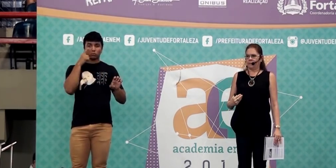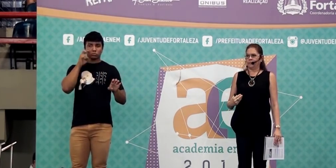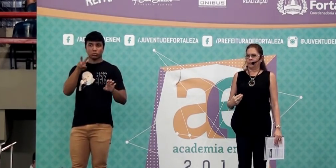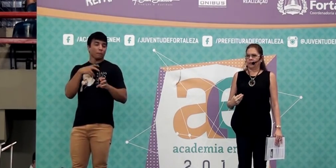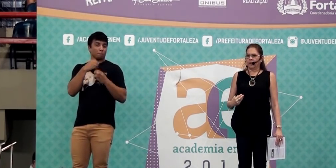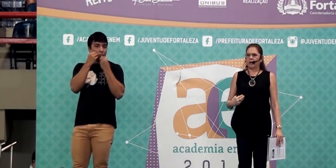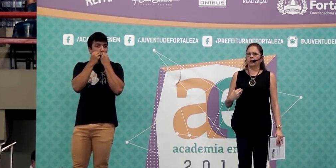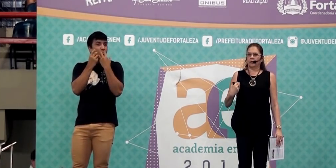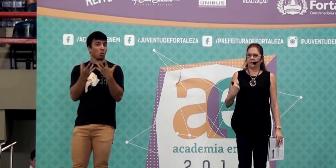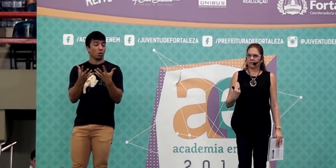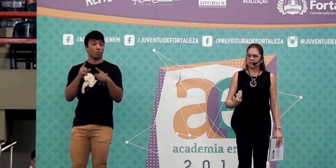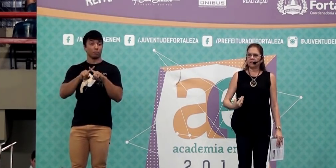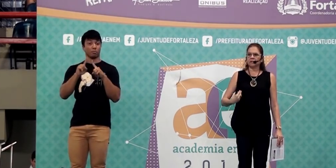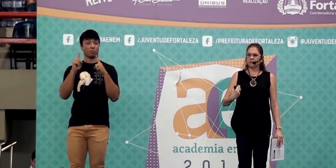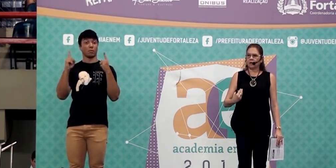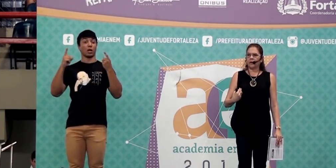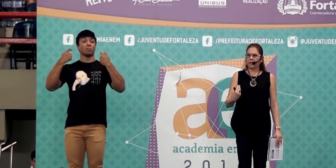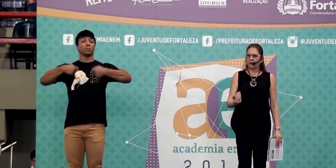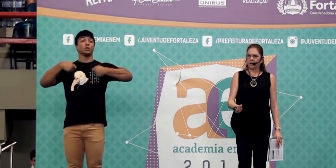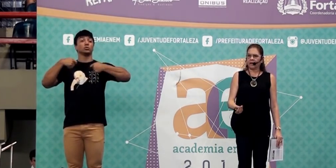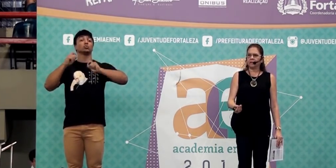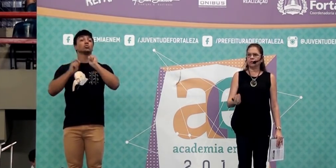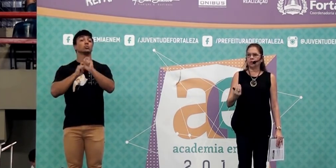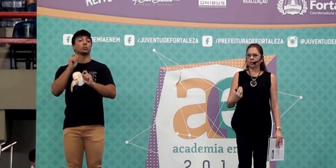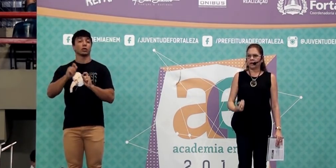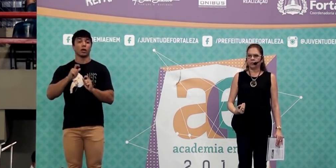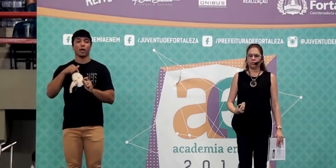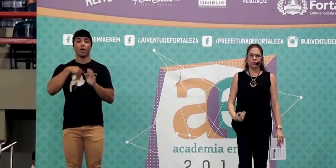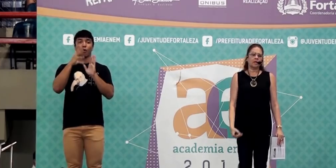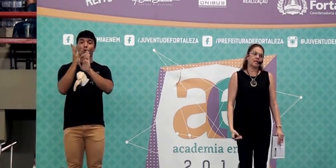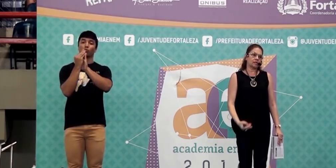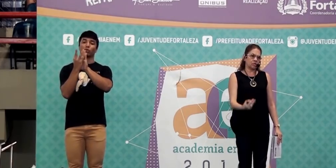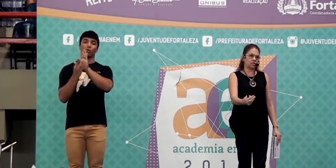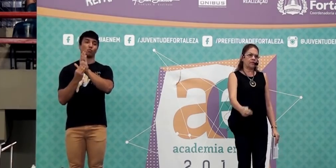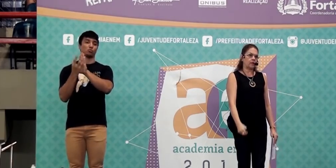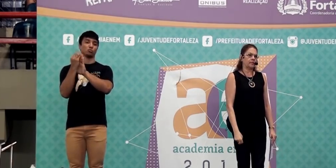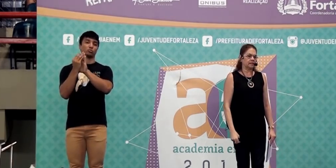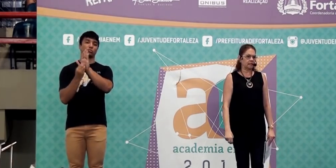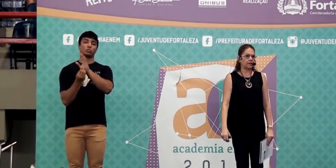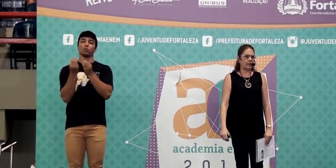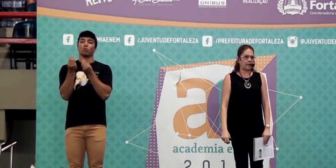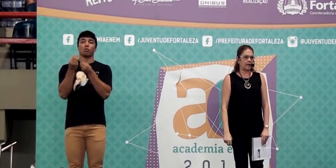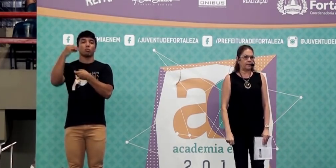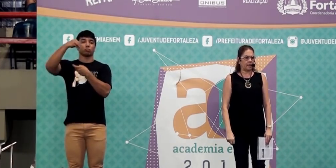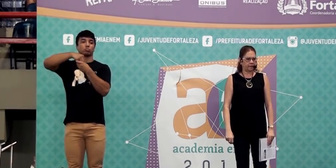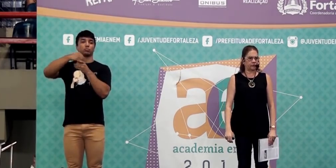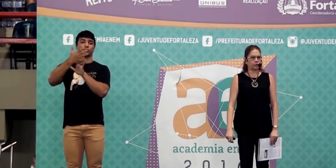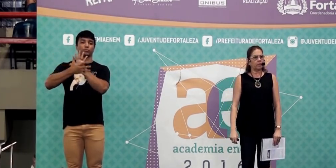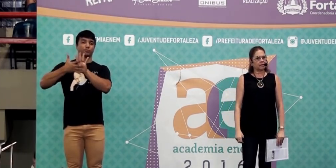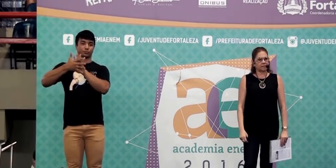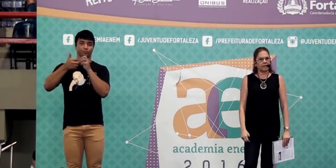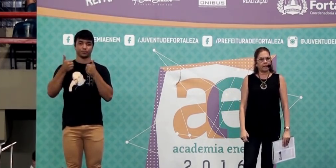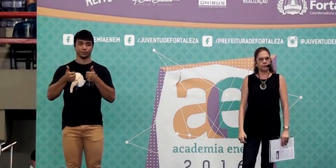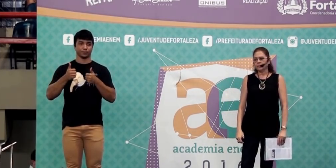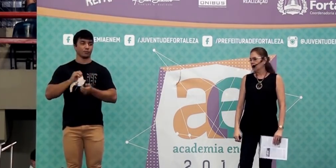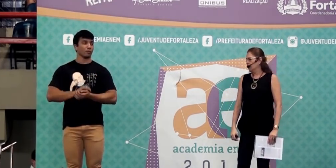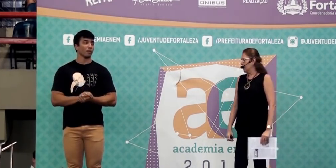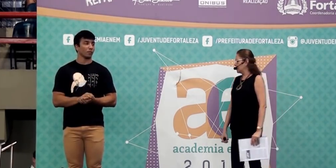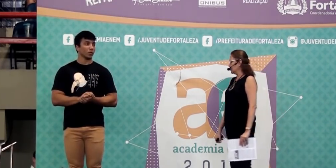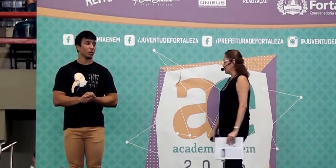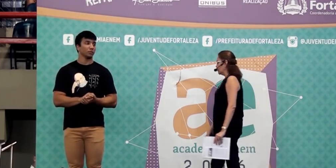muito bem. Agora, precisam dar uma melhorada no conteúdo. E a gente vai começar a trabalhar para isso. Tá